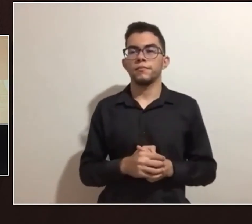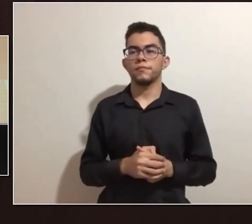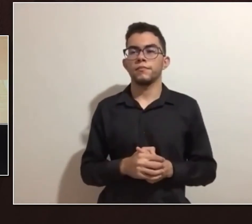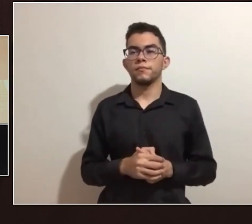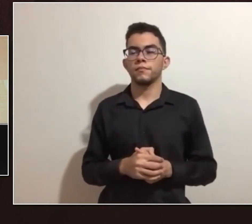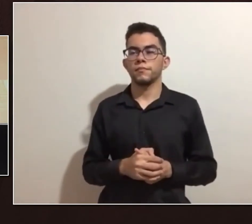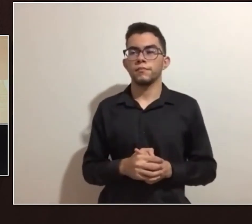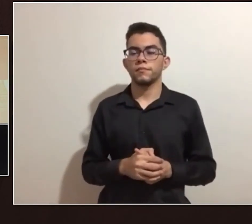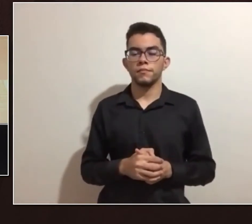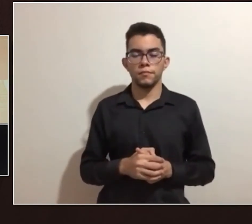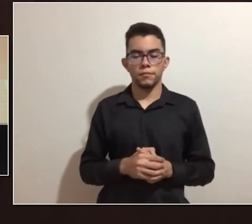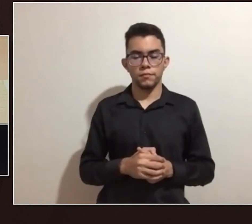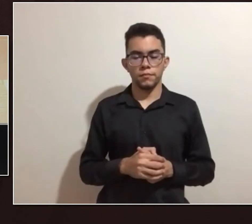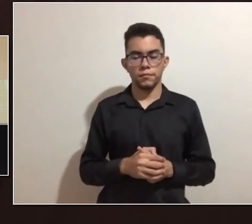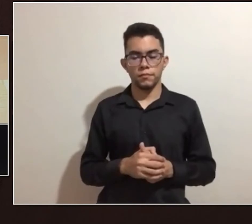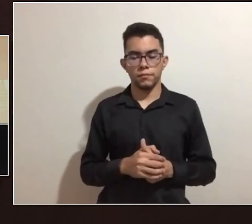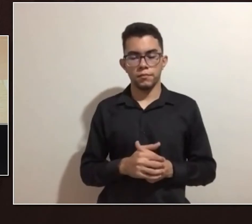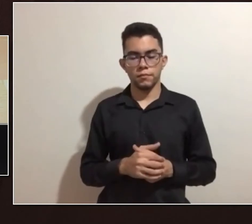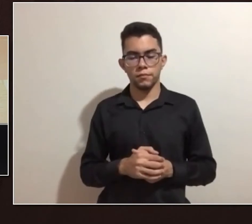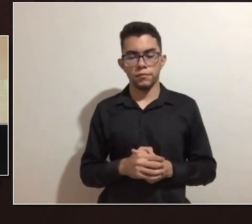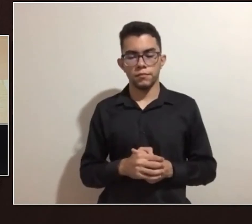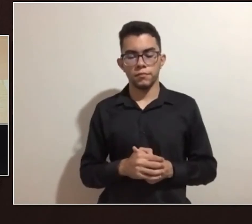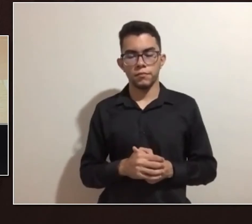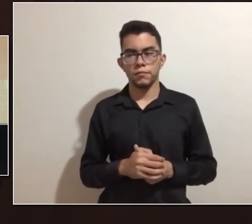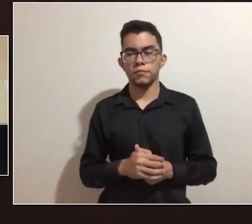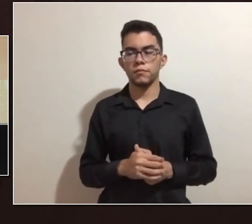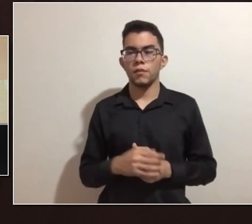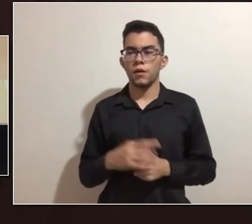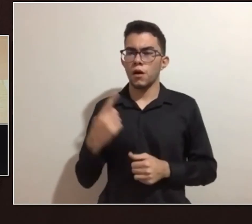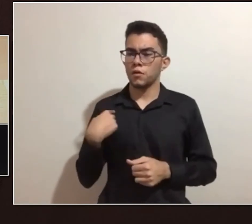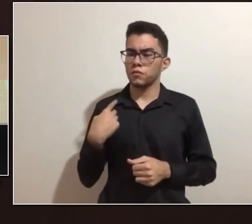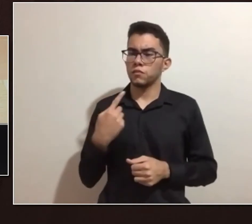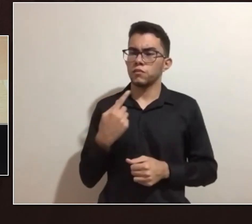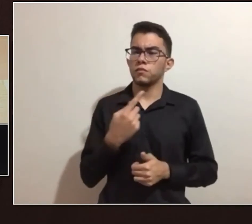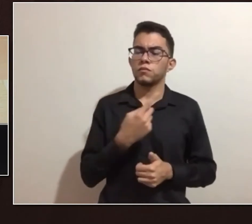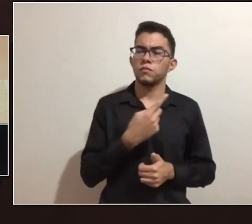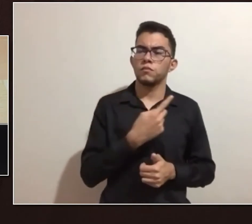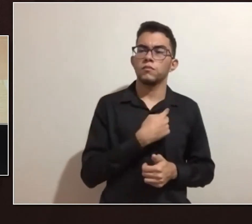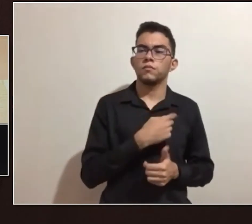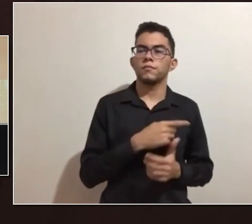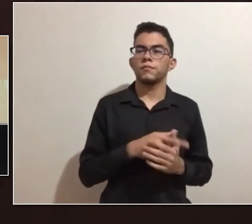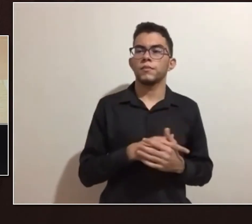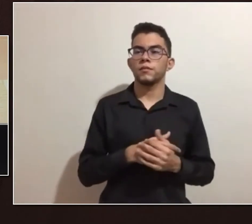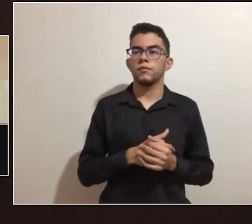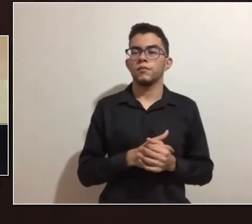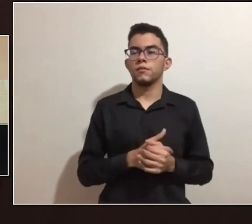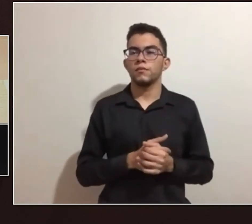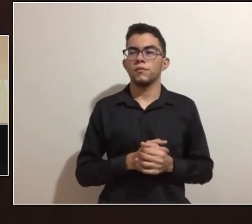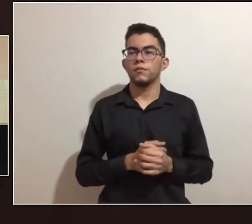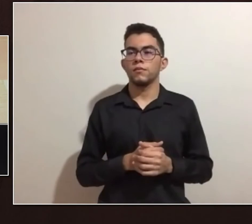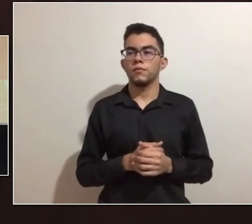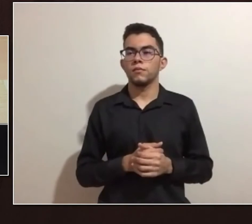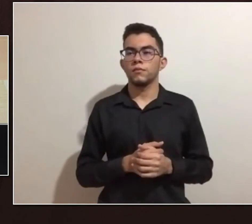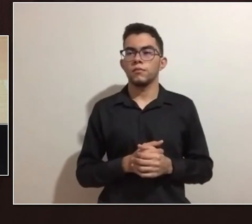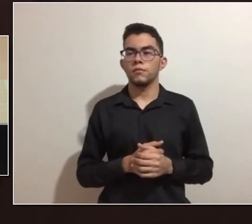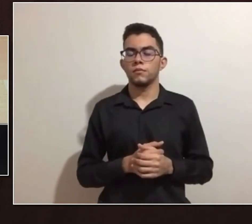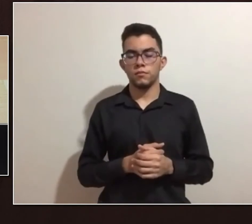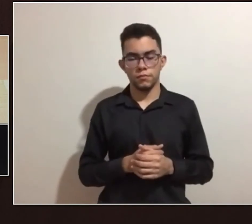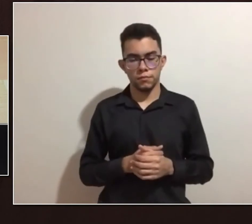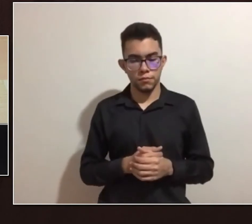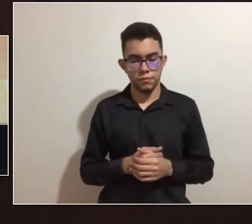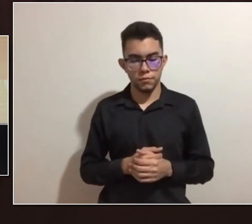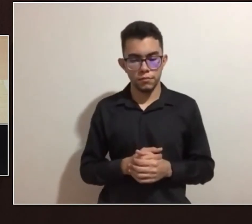porque nós somos edificados em... Vamos fazer, eu faço questão de ler, vai, 1 Pedro 2,